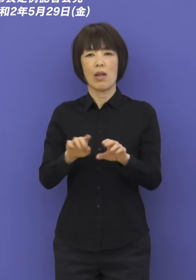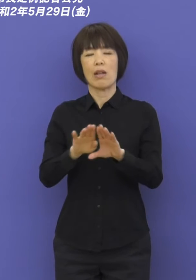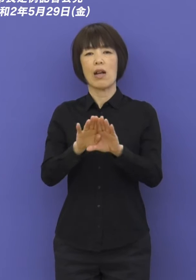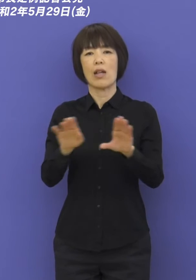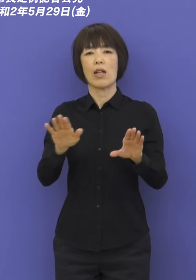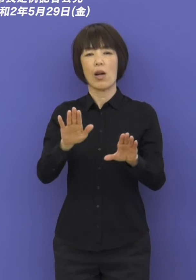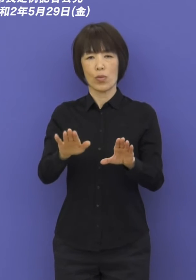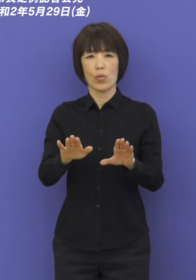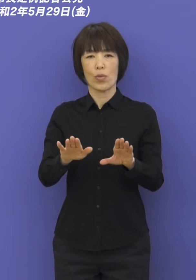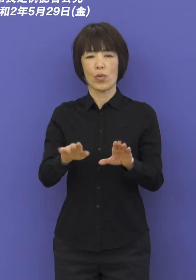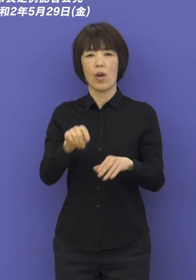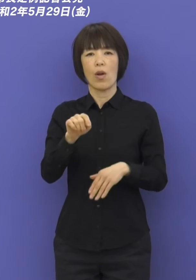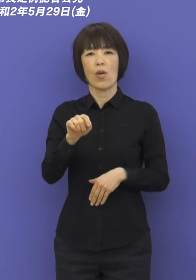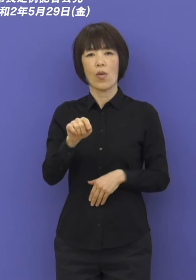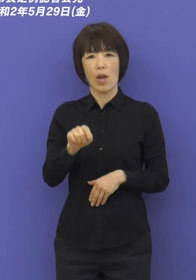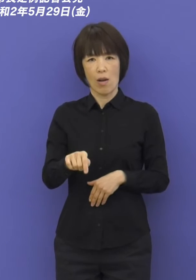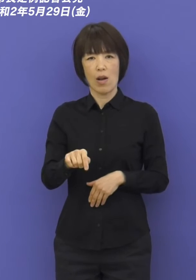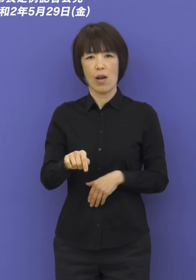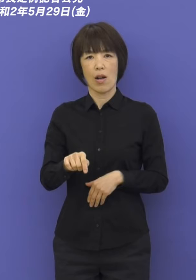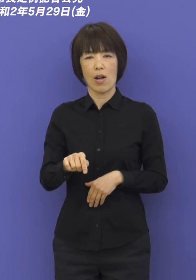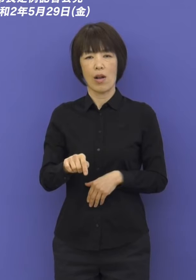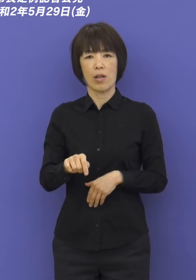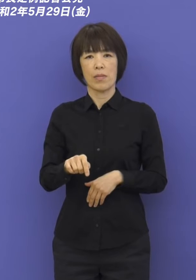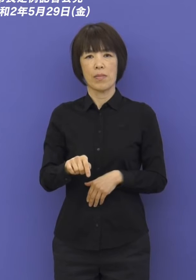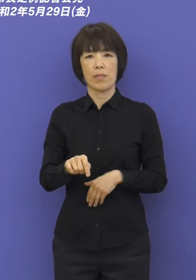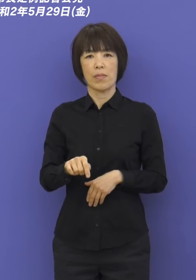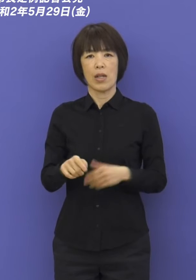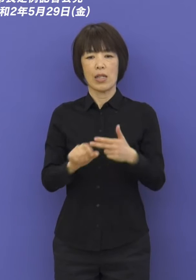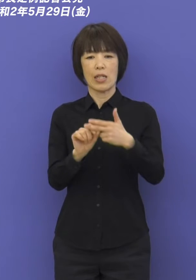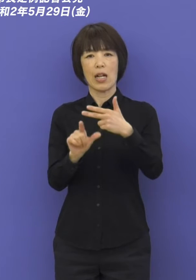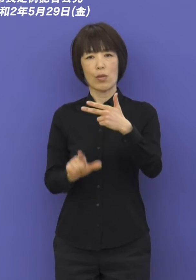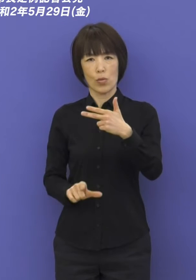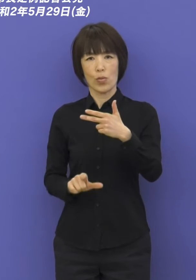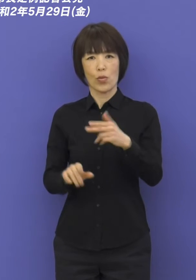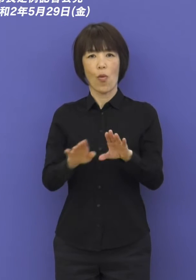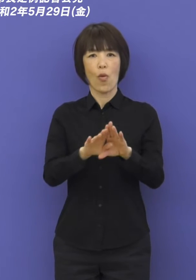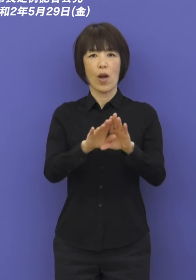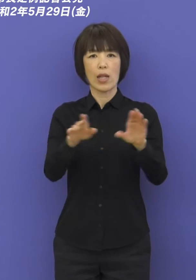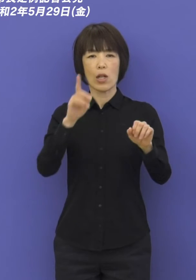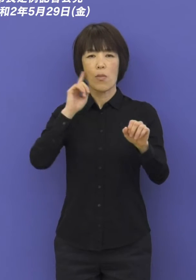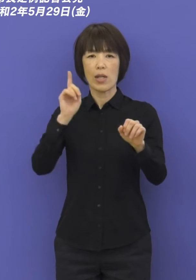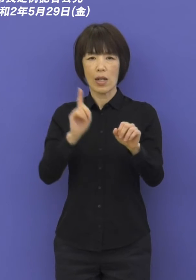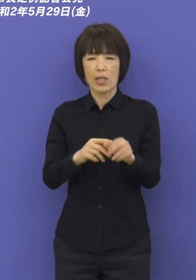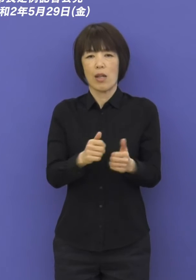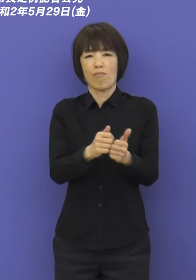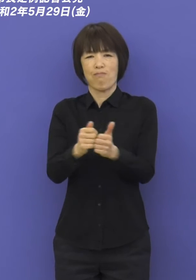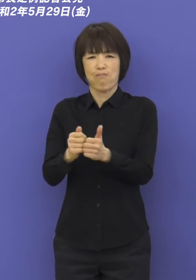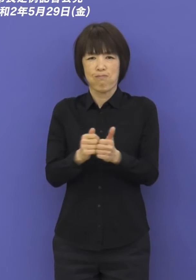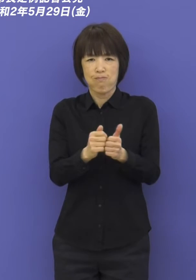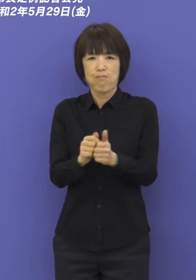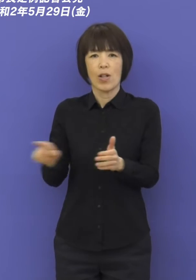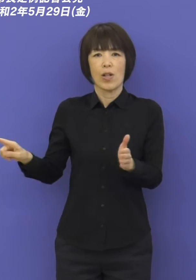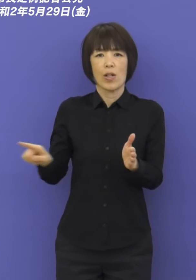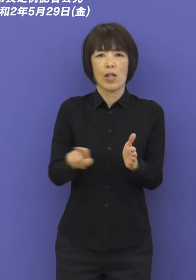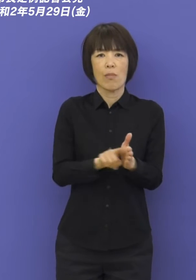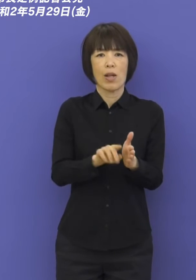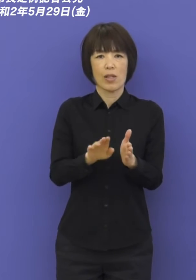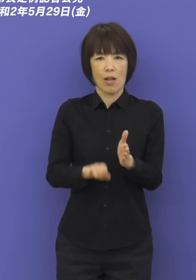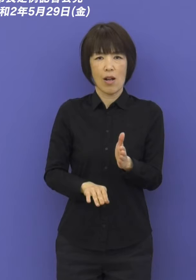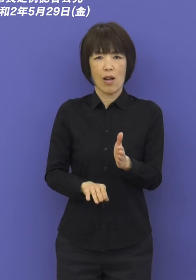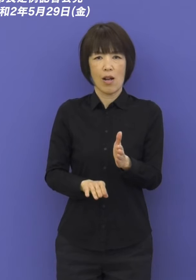している地区別ミーティングにつきましては、7月の開催に向けて協議を進めてまいりました